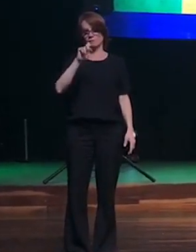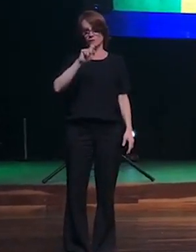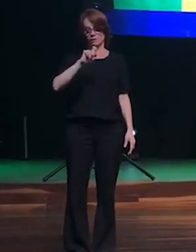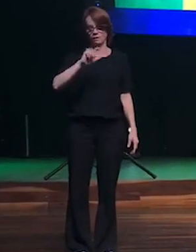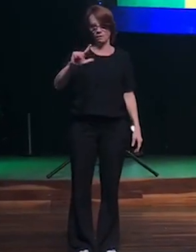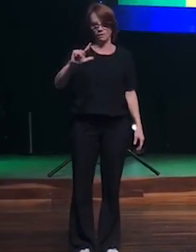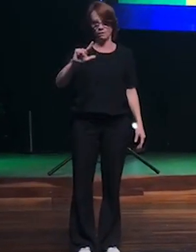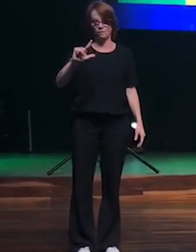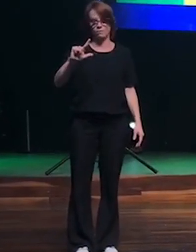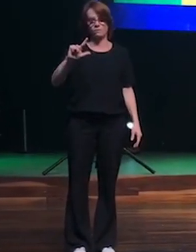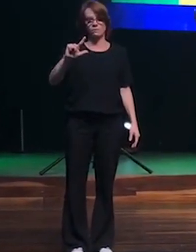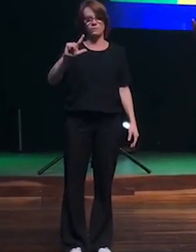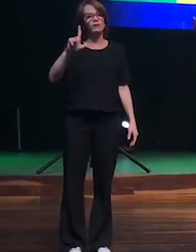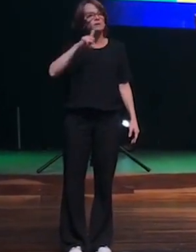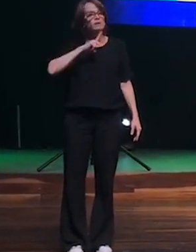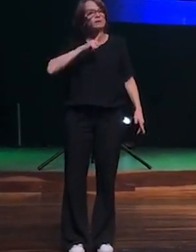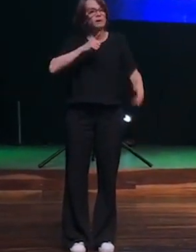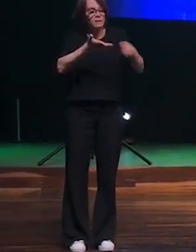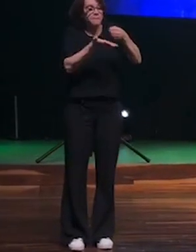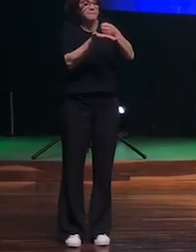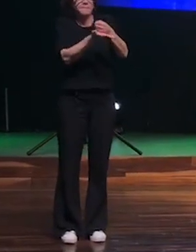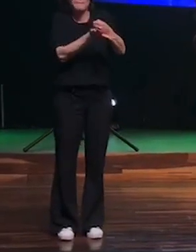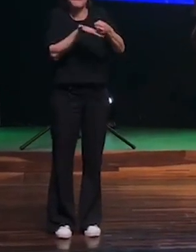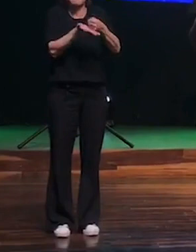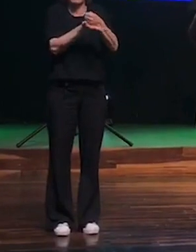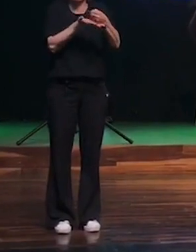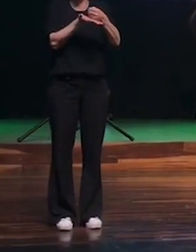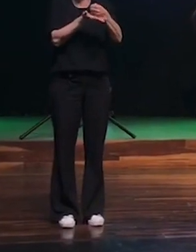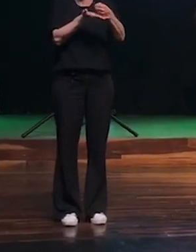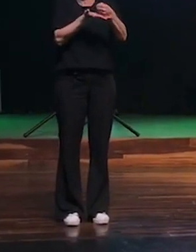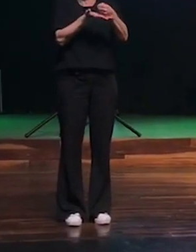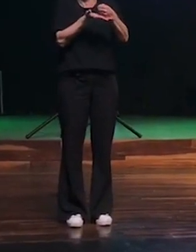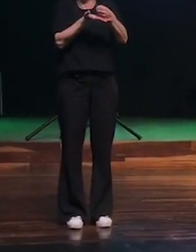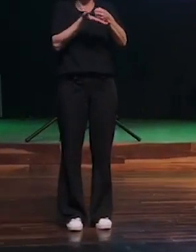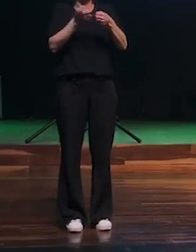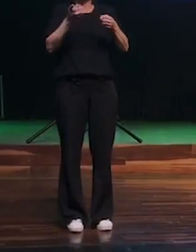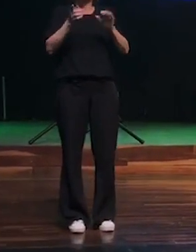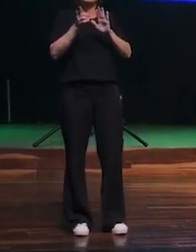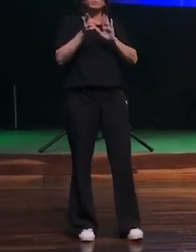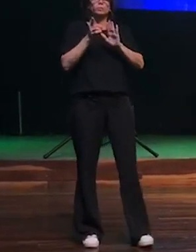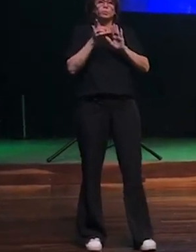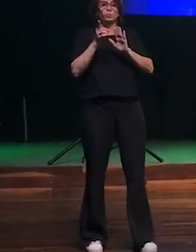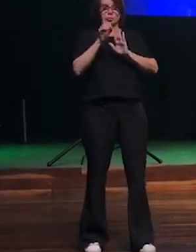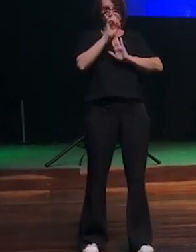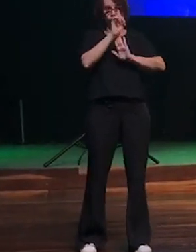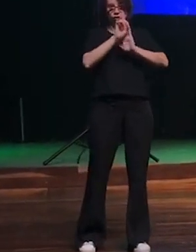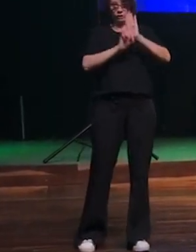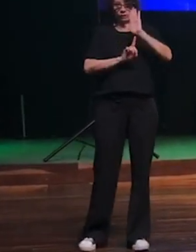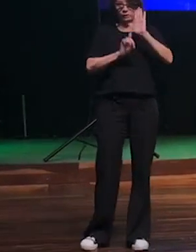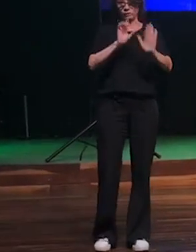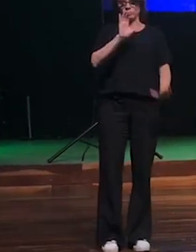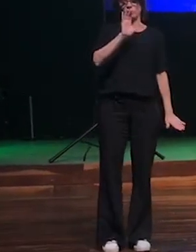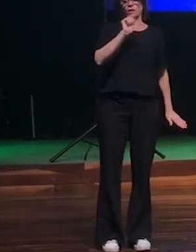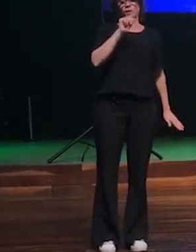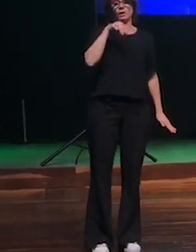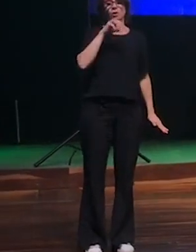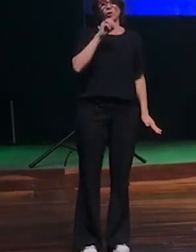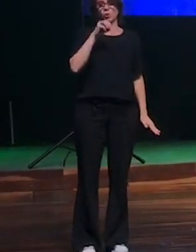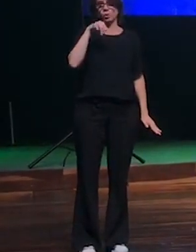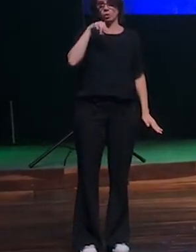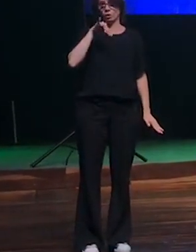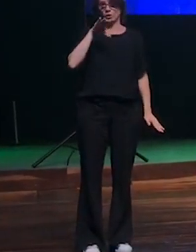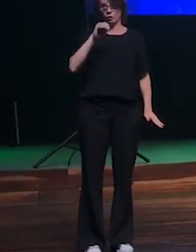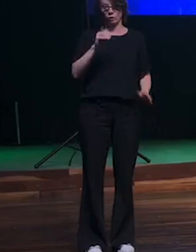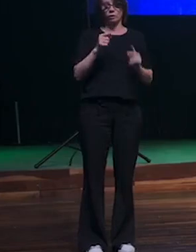ela tem fundamento no direito canônico, na filosofia grega, que